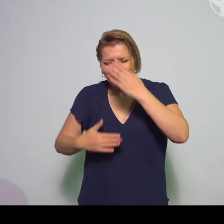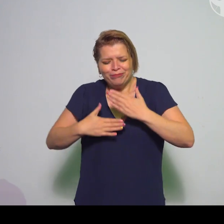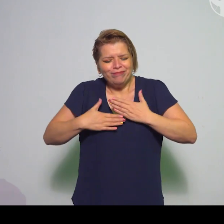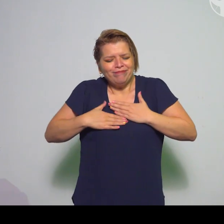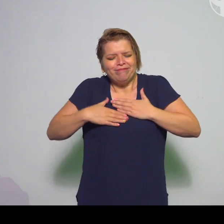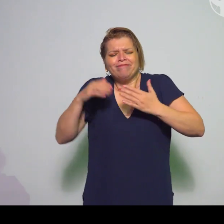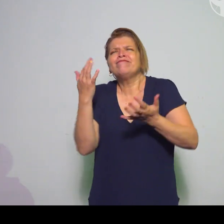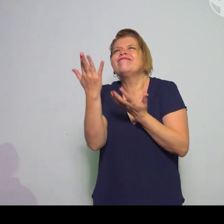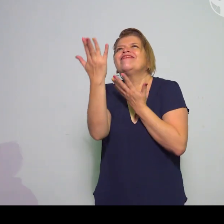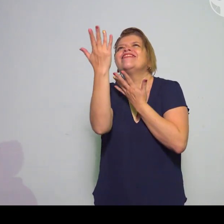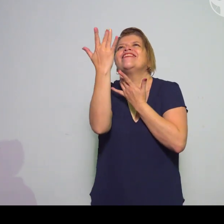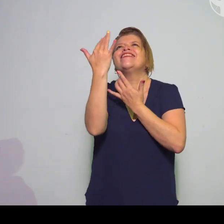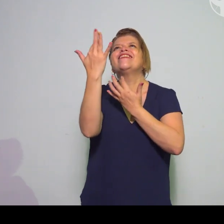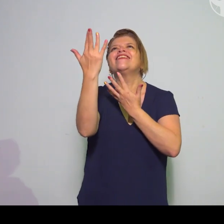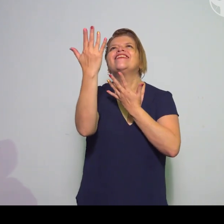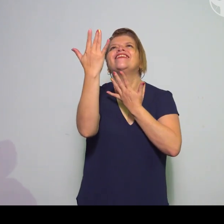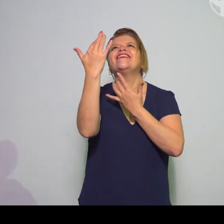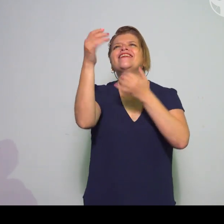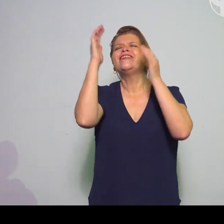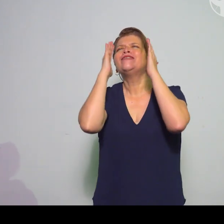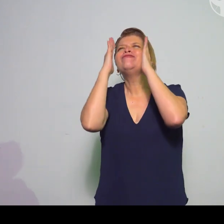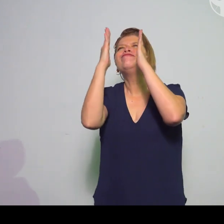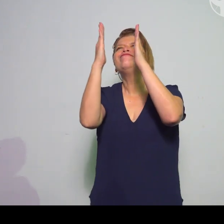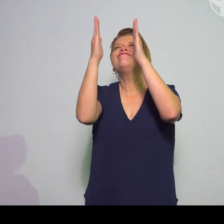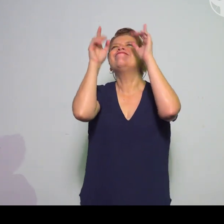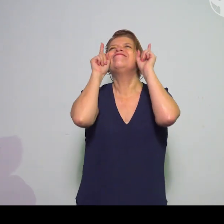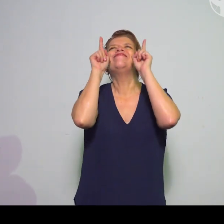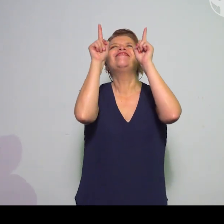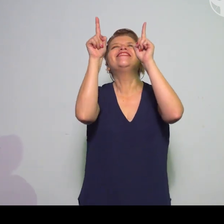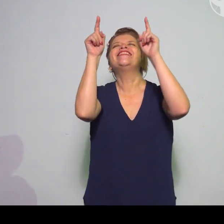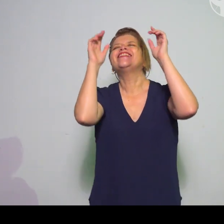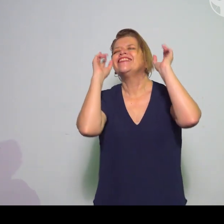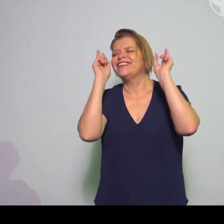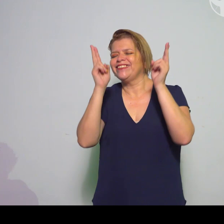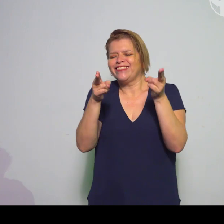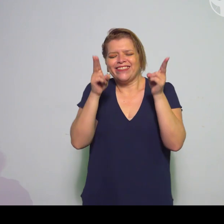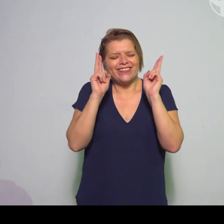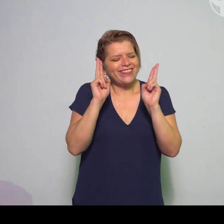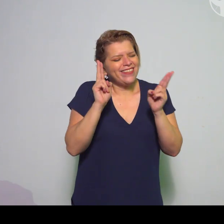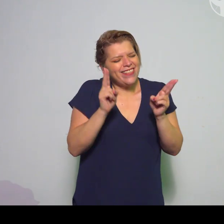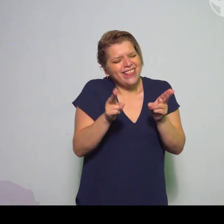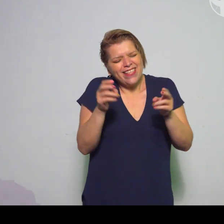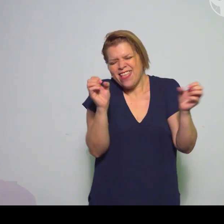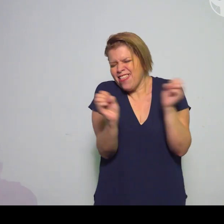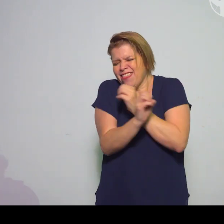Mi esperanza solo en ti pondré.